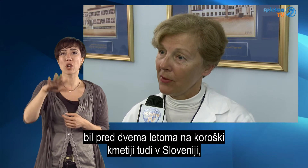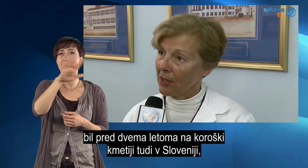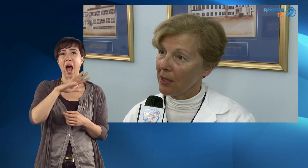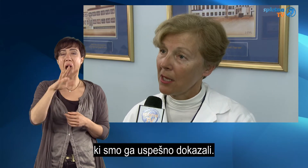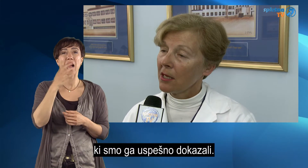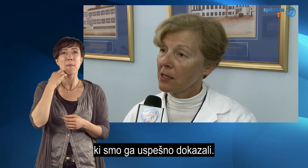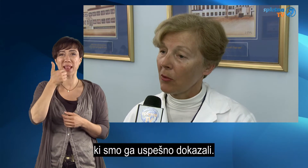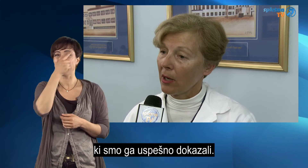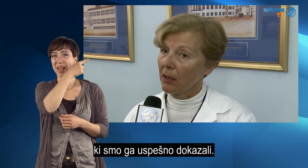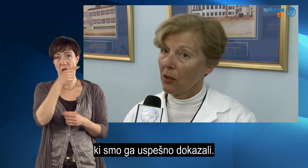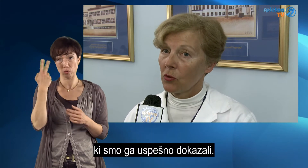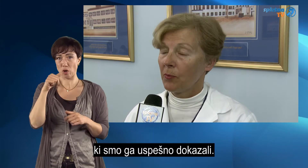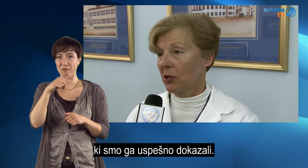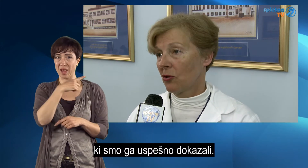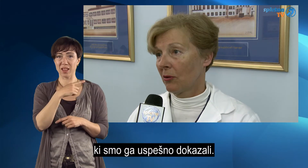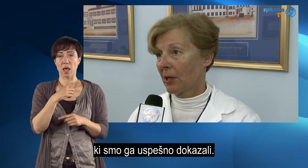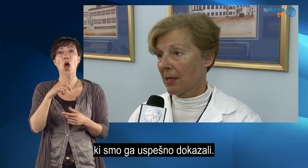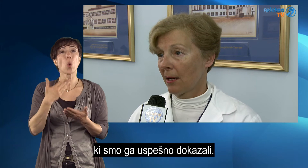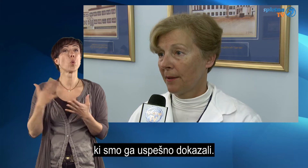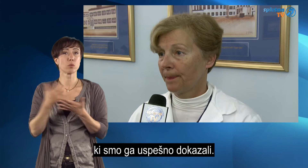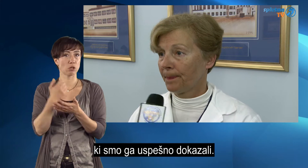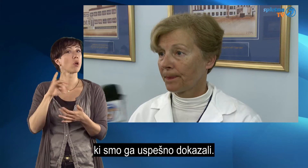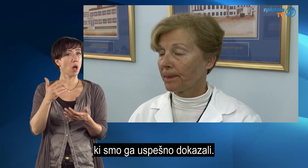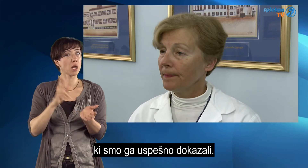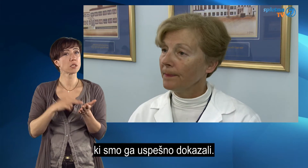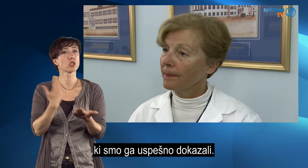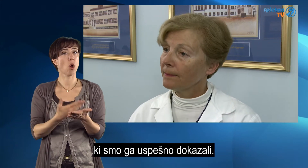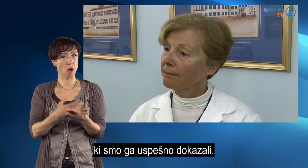v Sloveniji, ki smo ga uspešno dokazali.